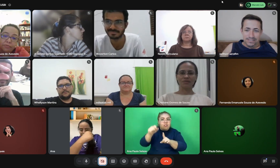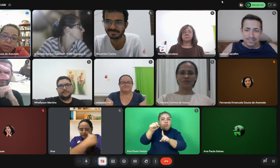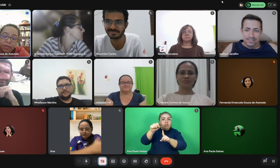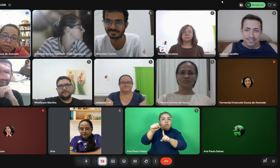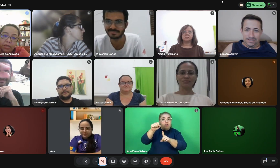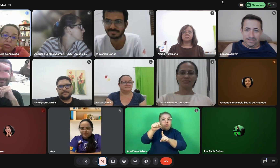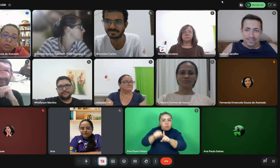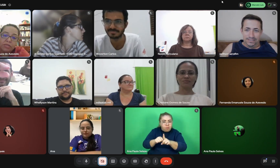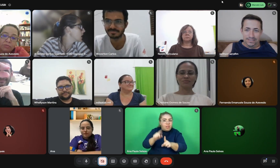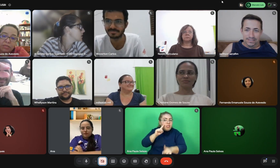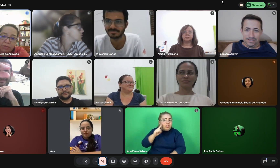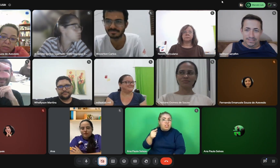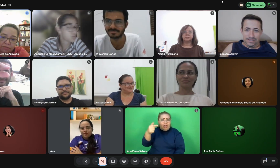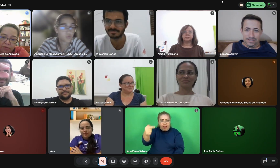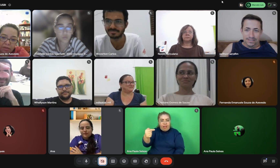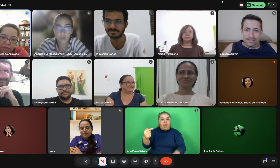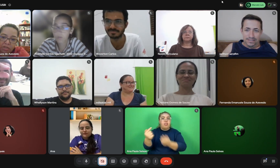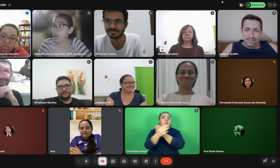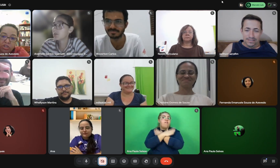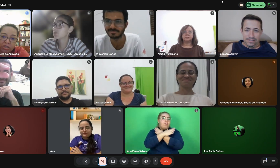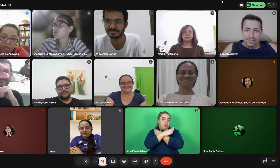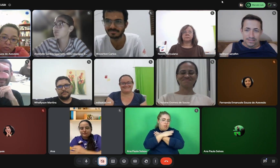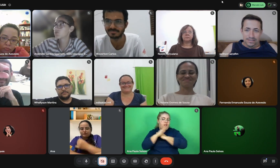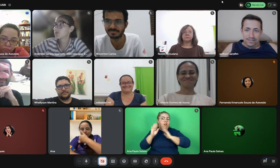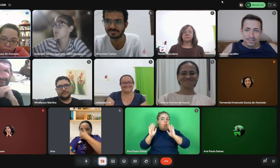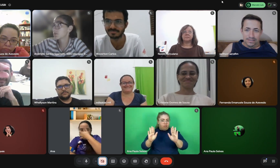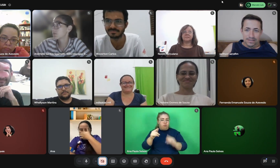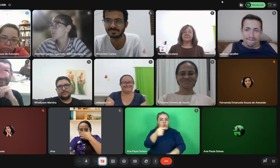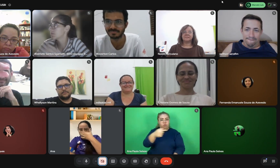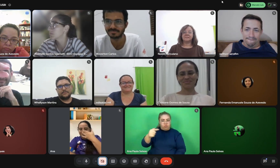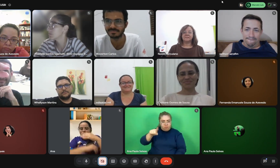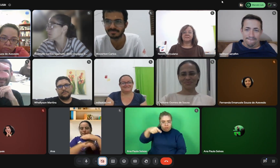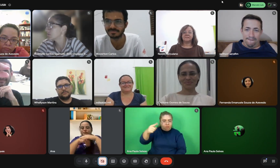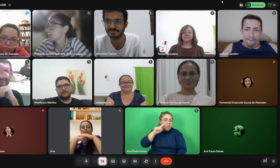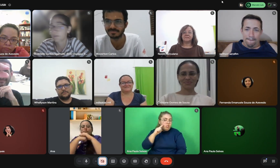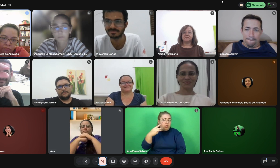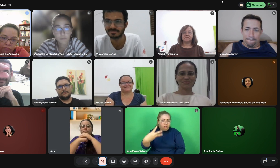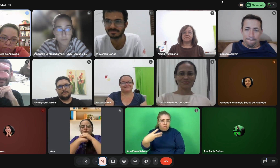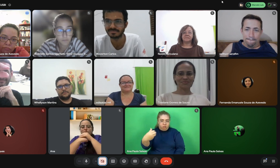feriado, né? Então, nós temos semana que vem, que é dia